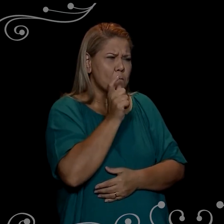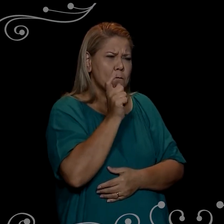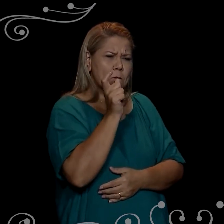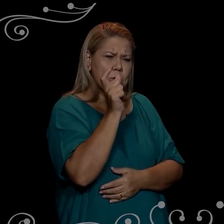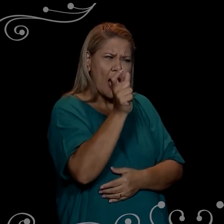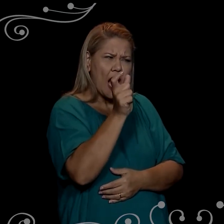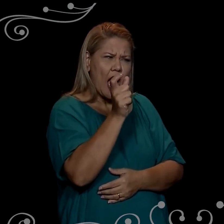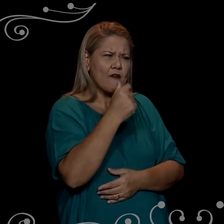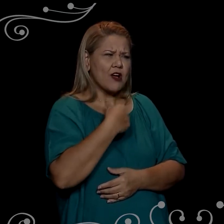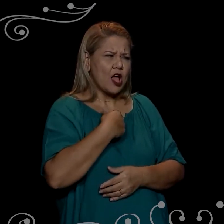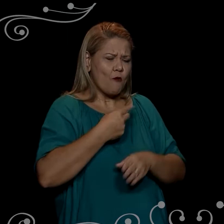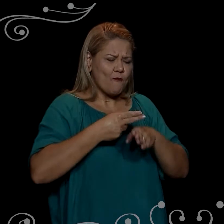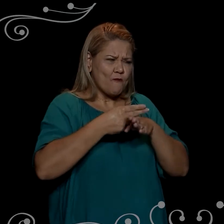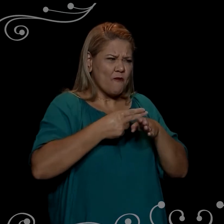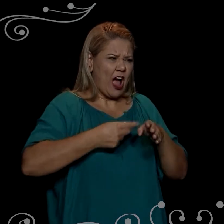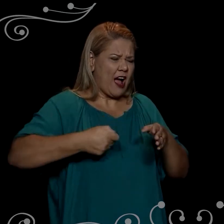você em pedacinhos."